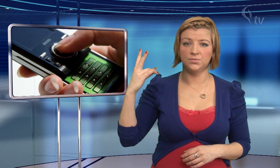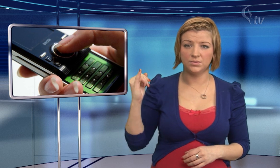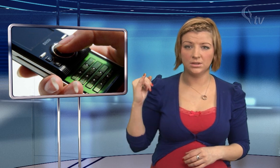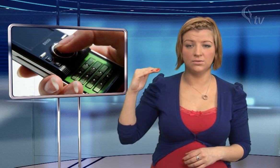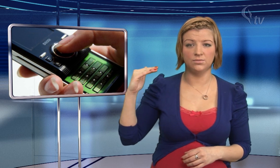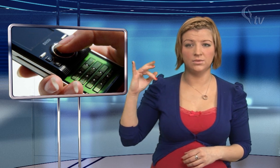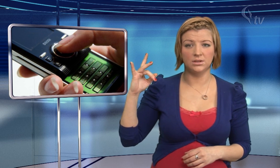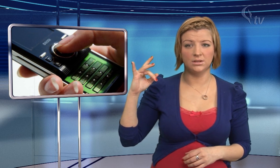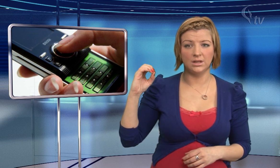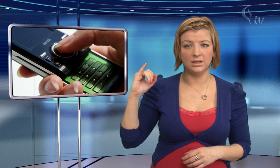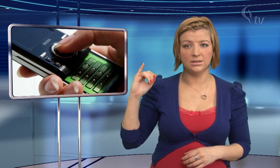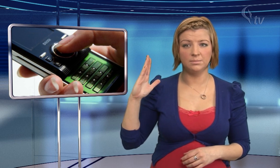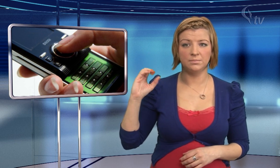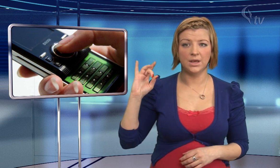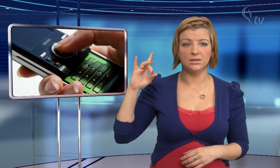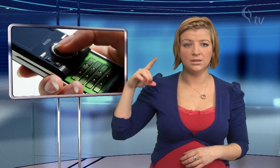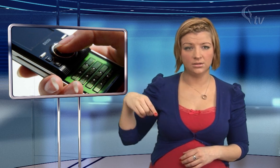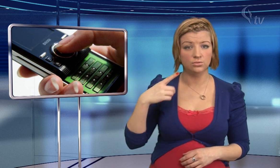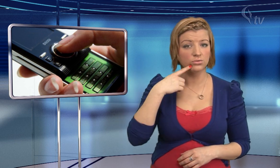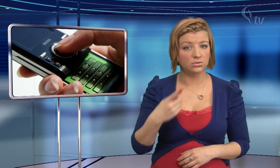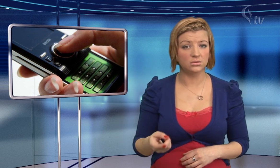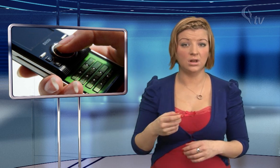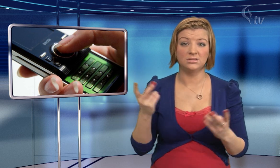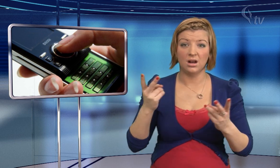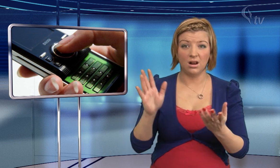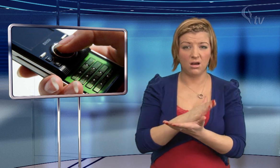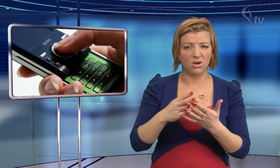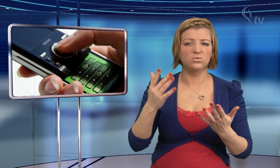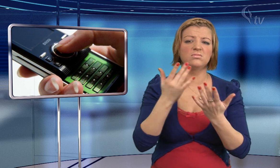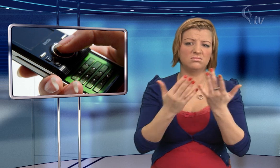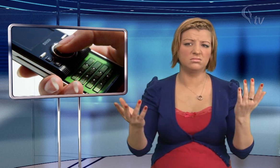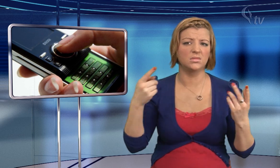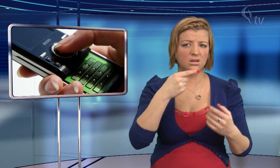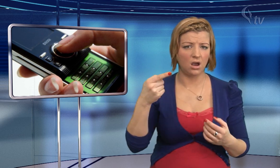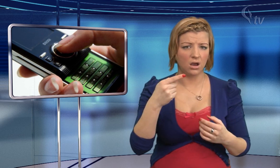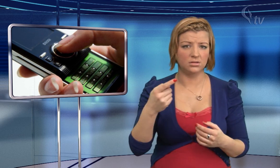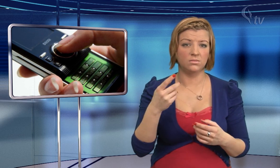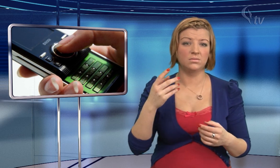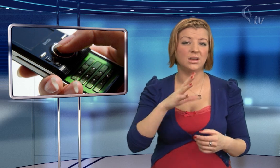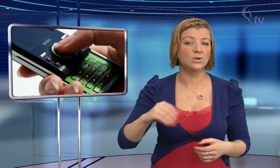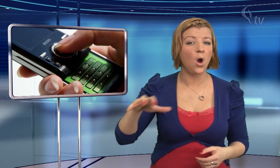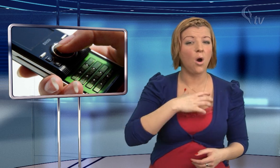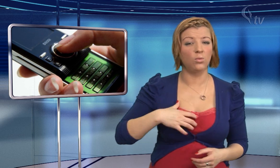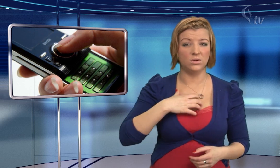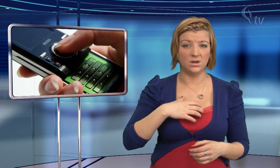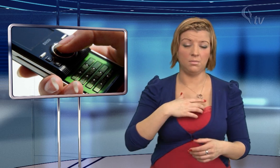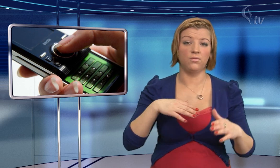vaid faksi teel, kuid häirekeskuse kommunikatsioonijuhi Edvi Freibergi sõnul oli sellel lahendusel mitmeid